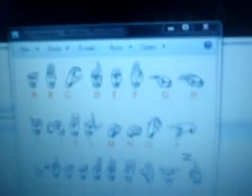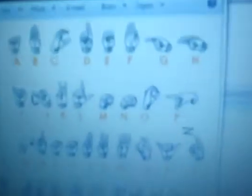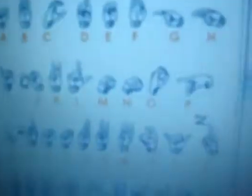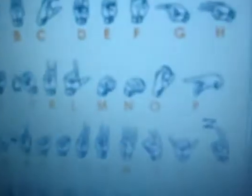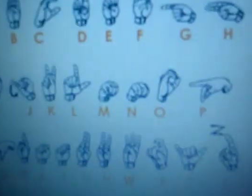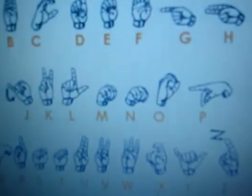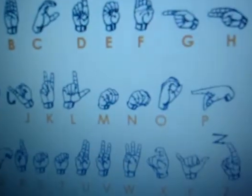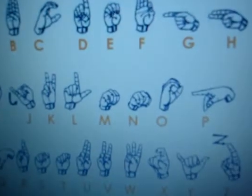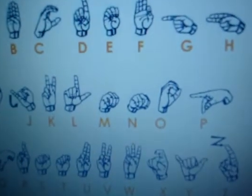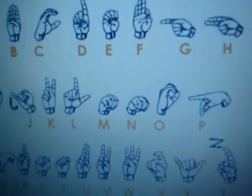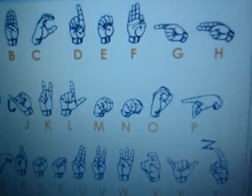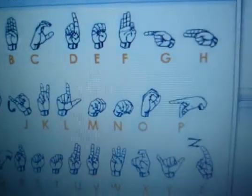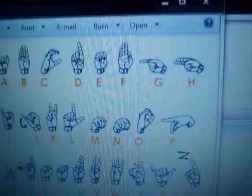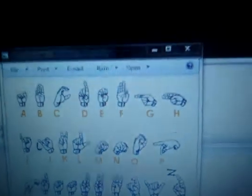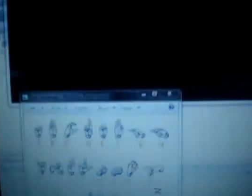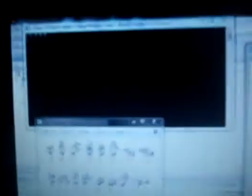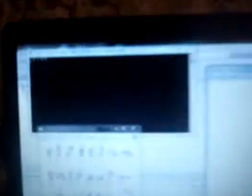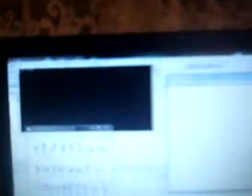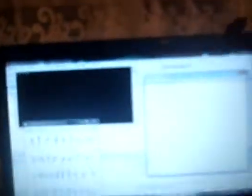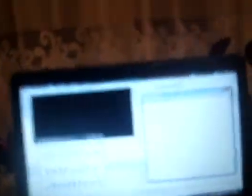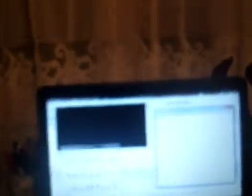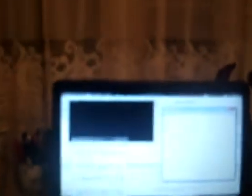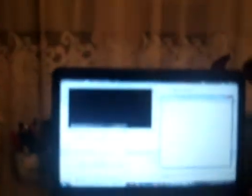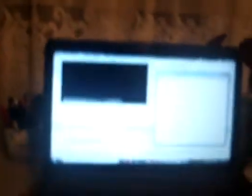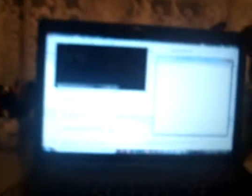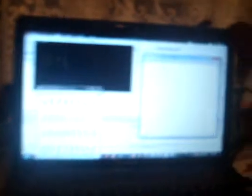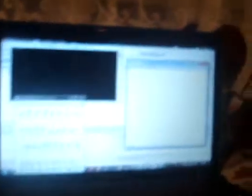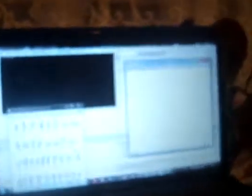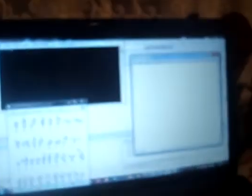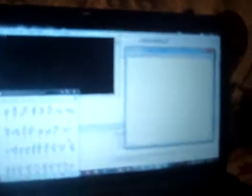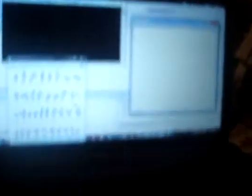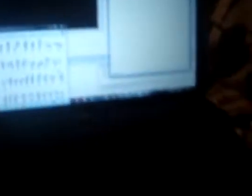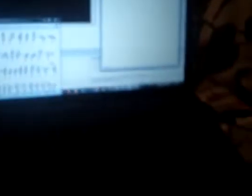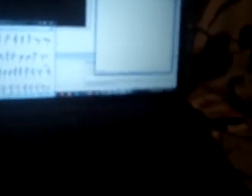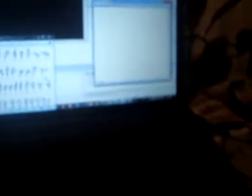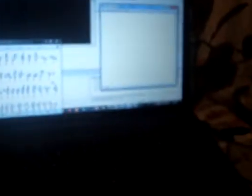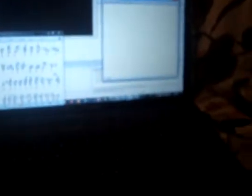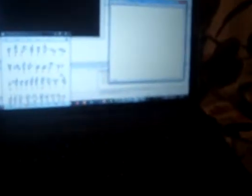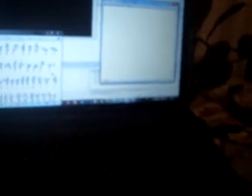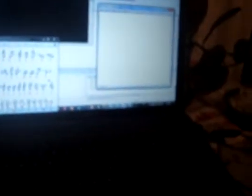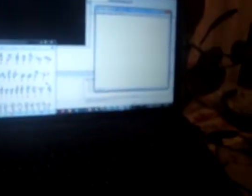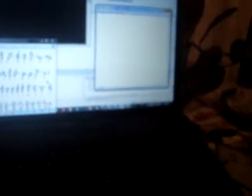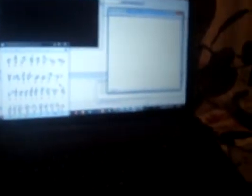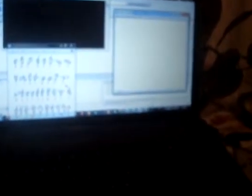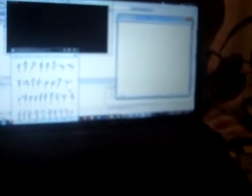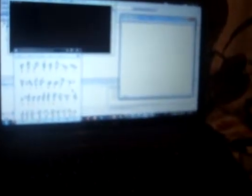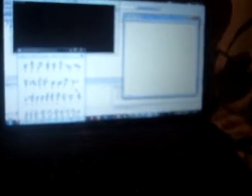ele, așa că l-o îmbajora. Și uite, hai cumva de hai aici. Filmează de